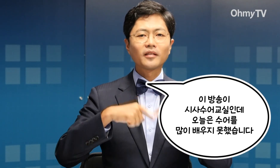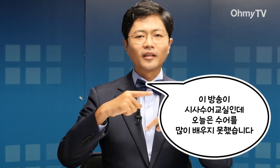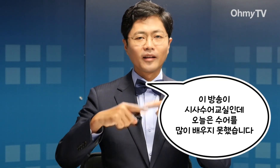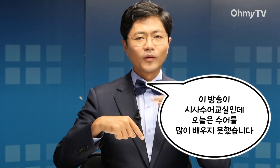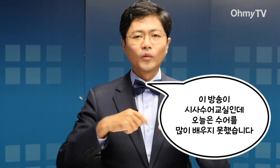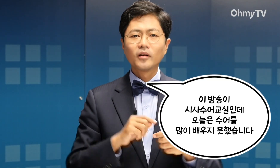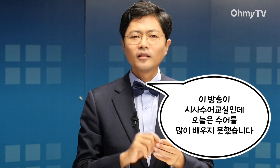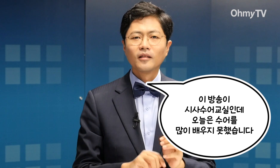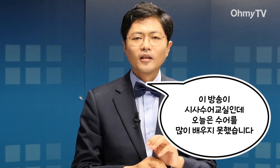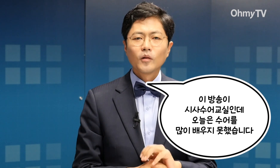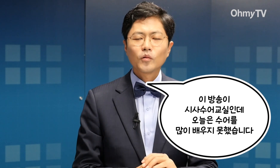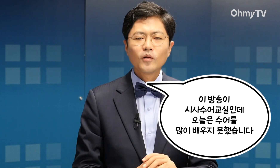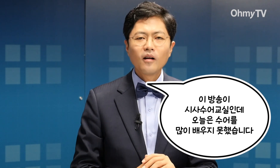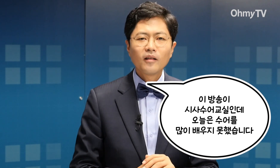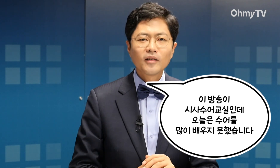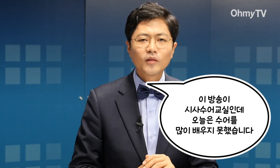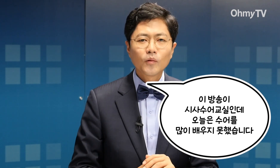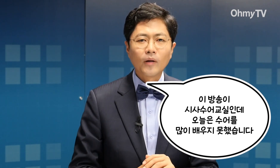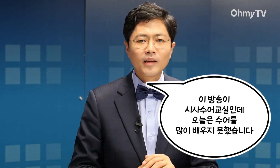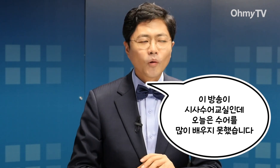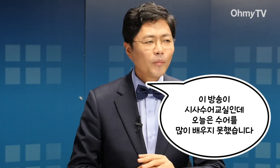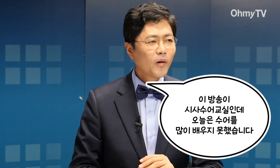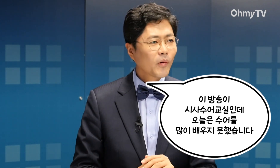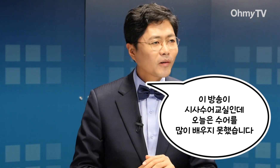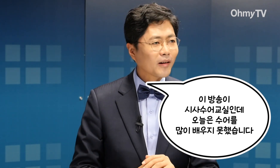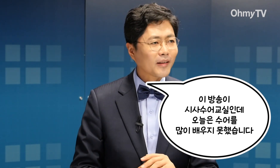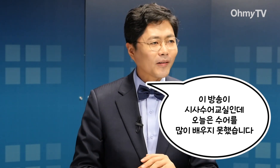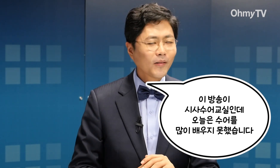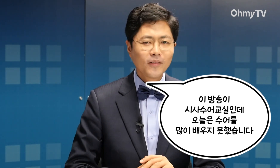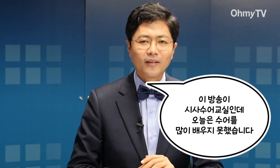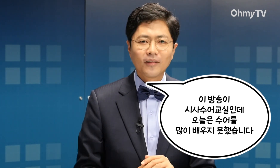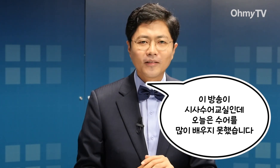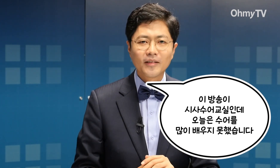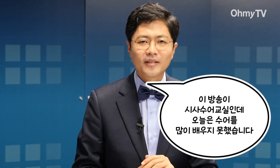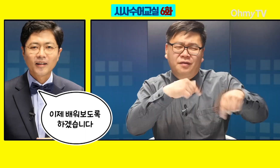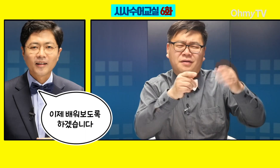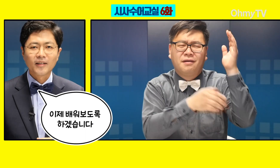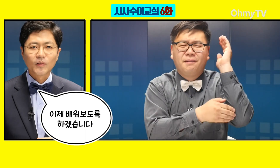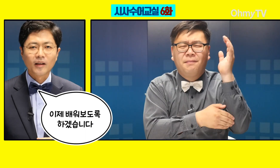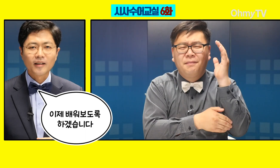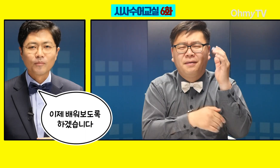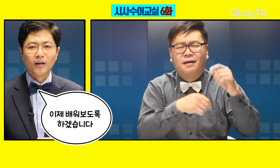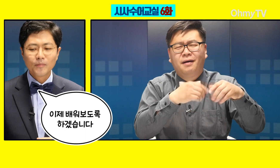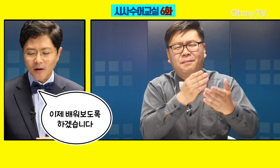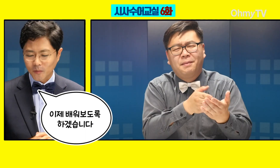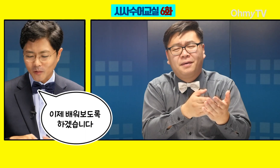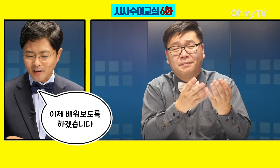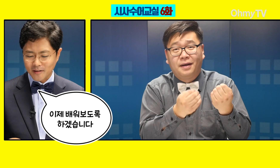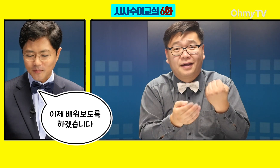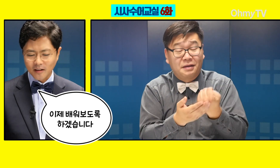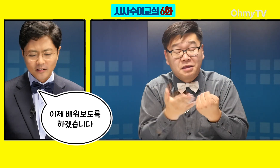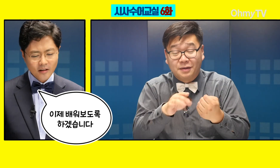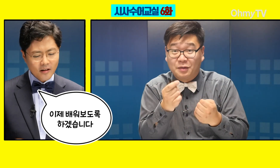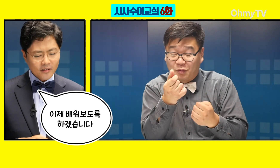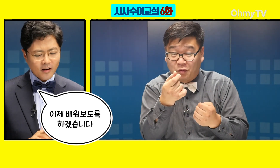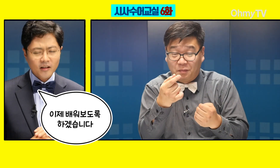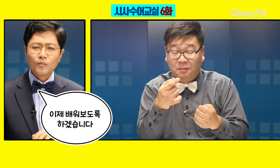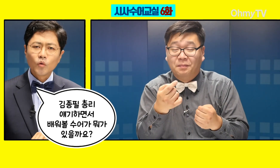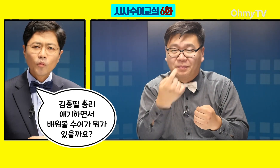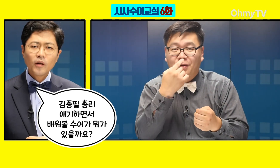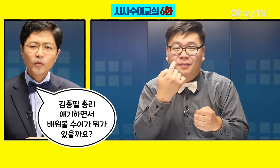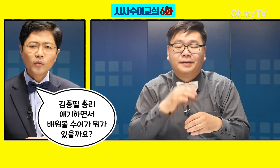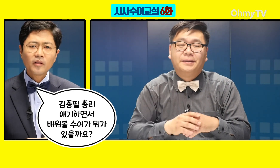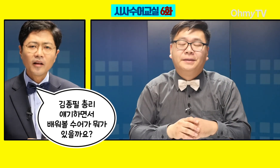수어 교실인데 오늘은 수어를 좀 많이 못 배워본 것 같아요. 이 시간에 그래도 다시 한번 배워보도록 하겠습니다.